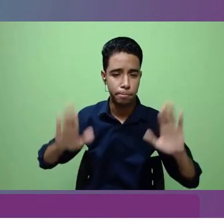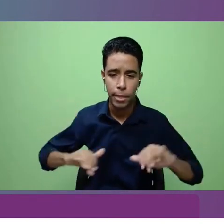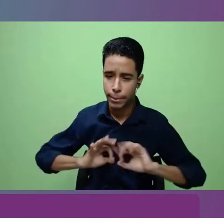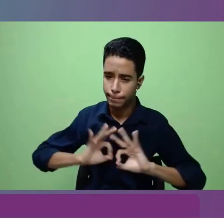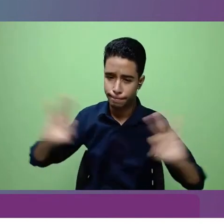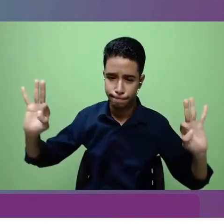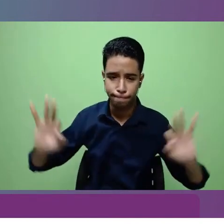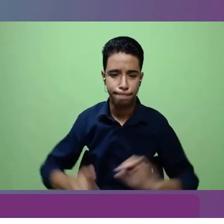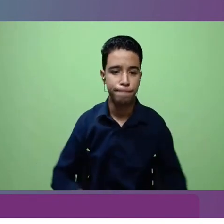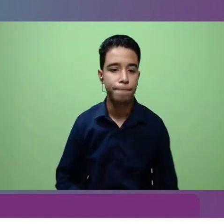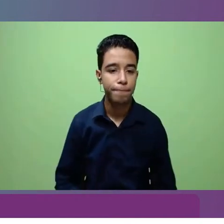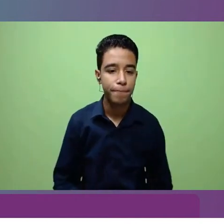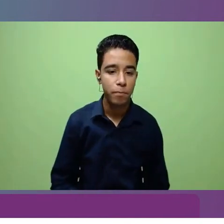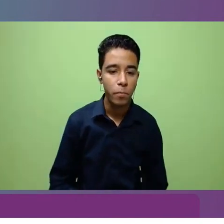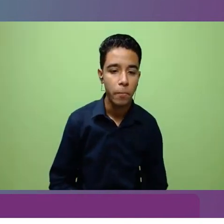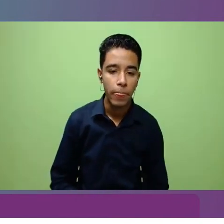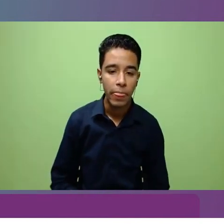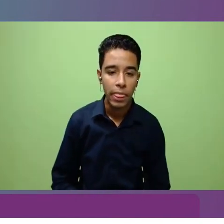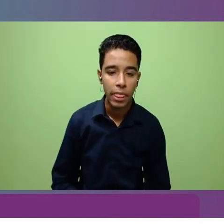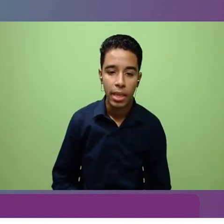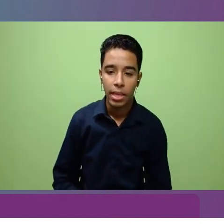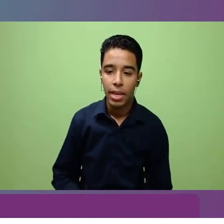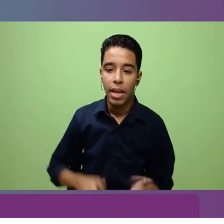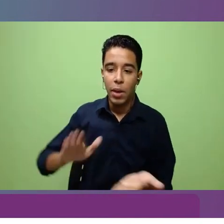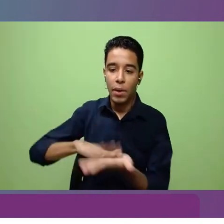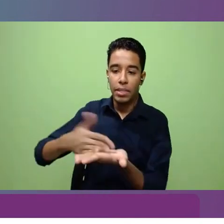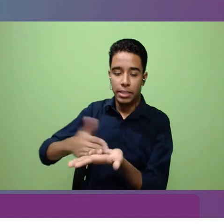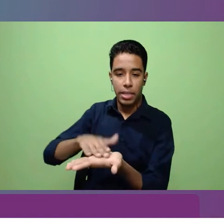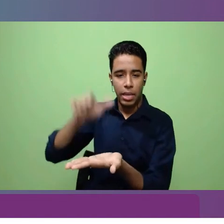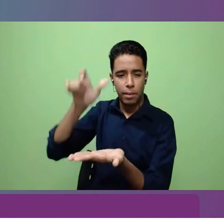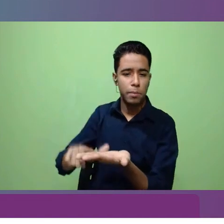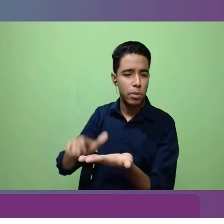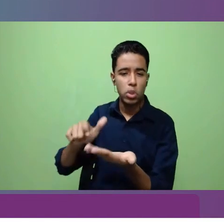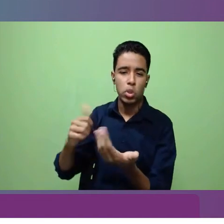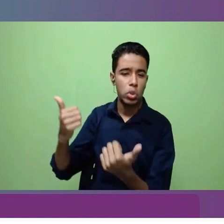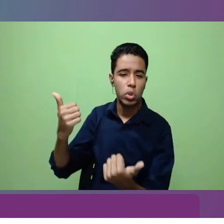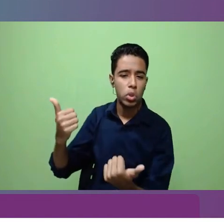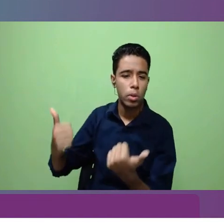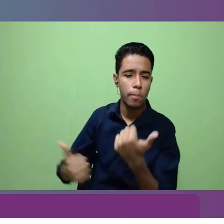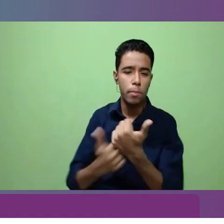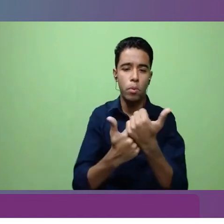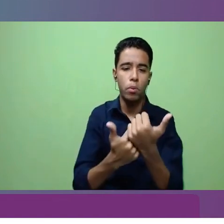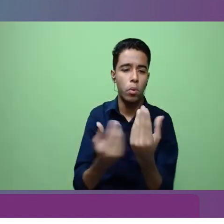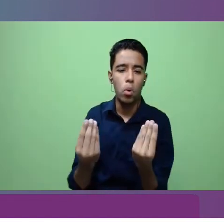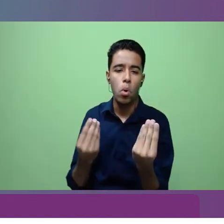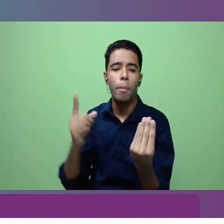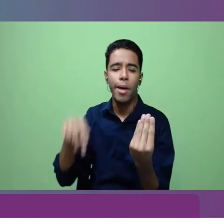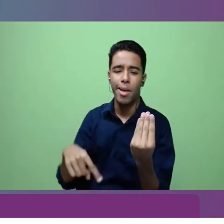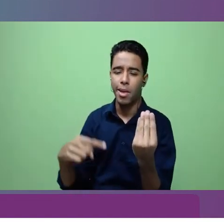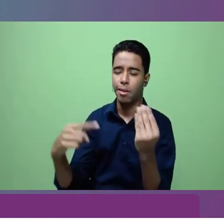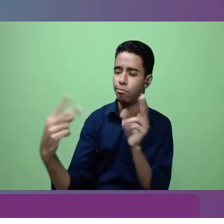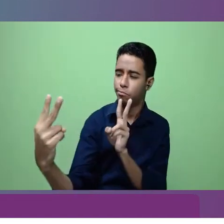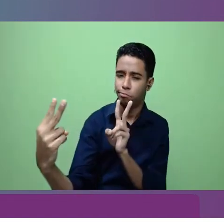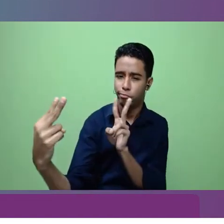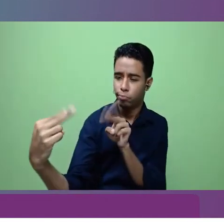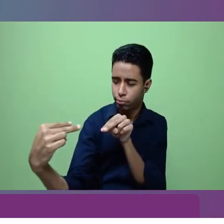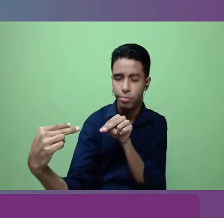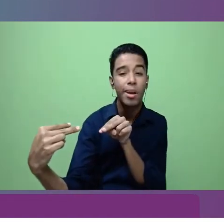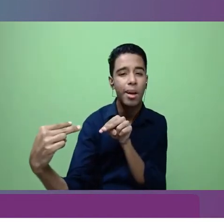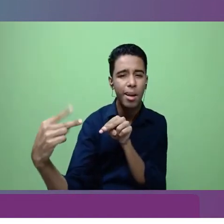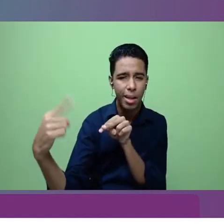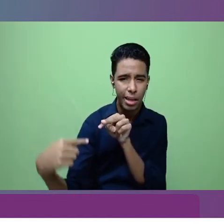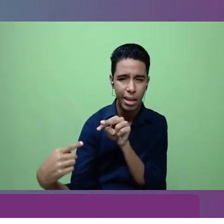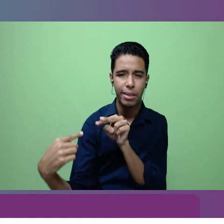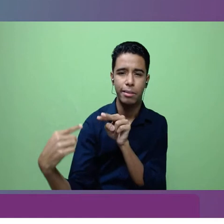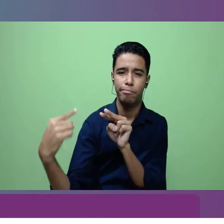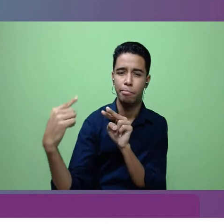Quando você falou que o intérprete precisa recorrer ao intérprete de apoio, que dizer interpretação espelhada, não necessariamente interpretação